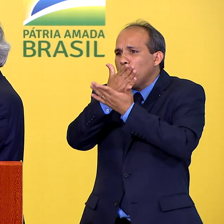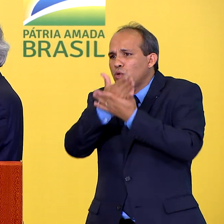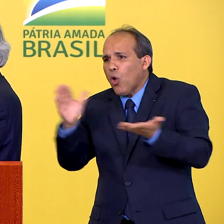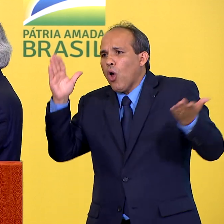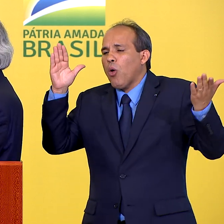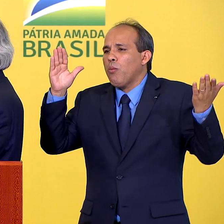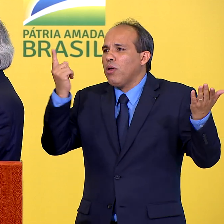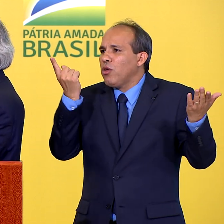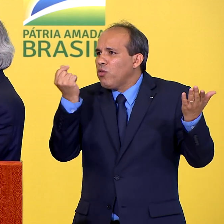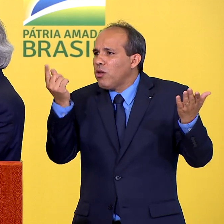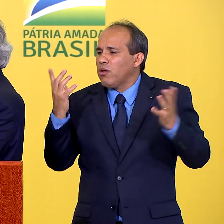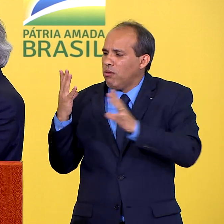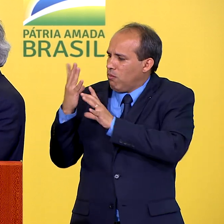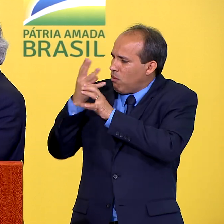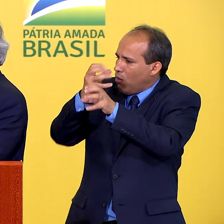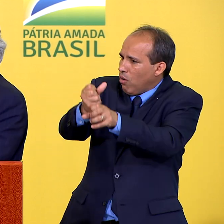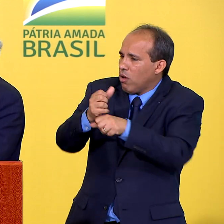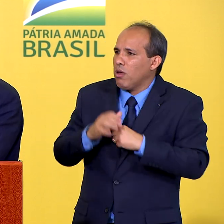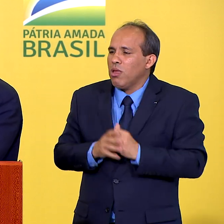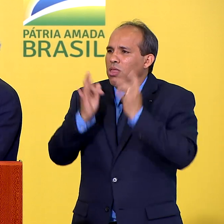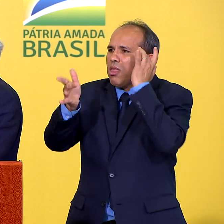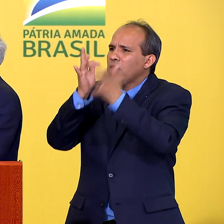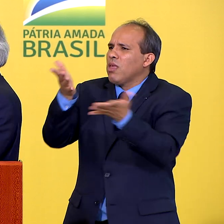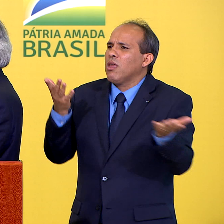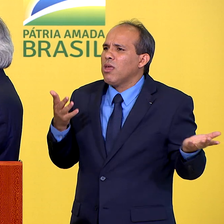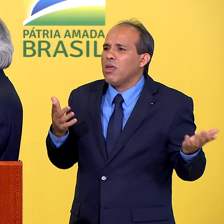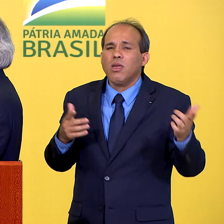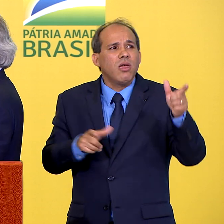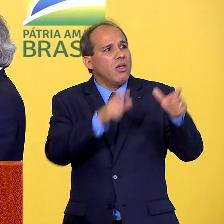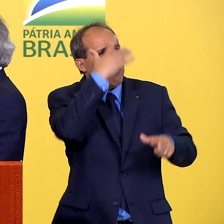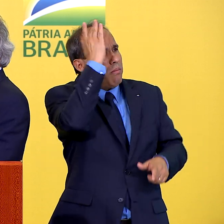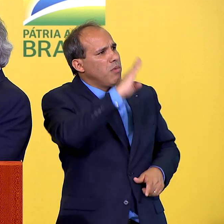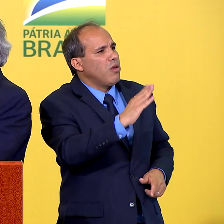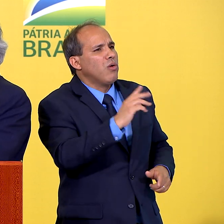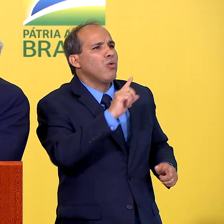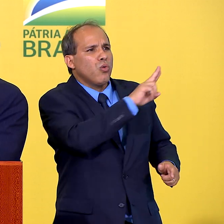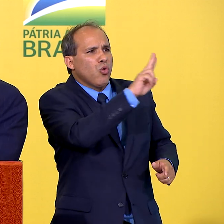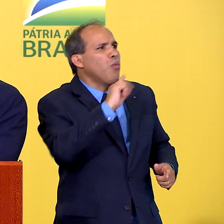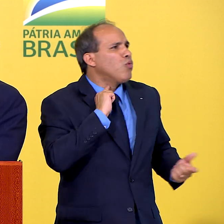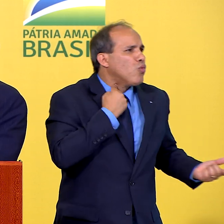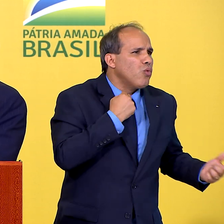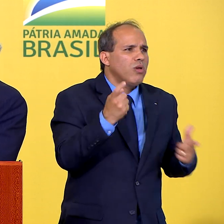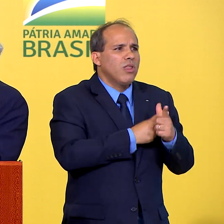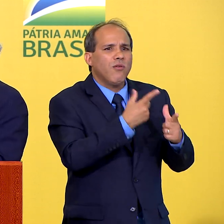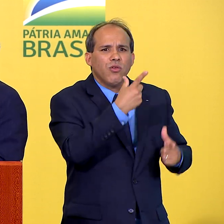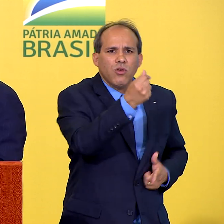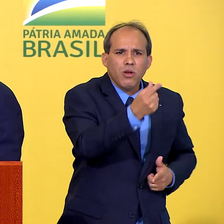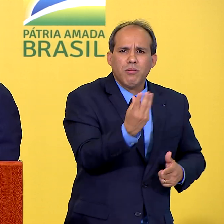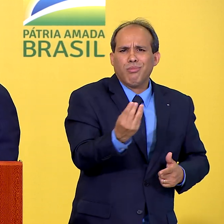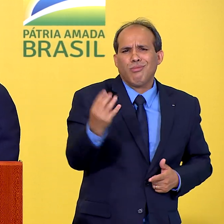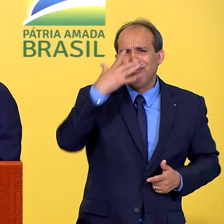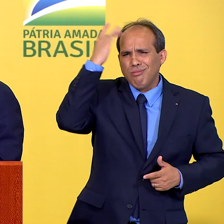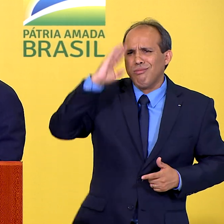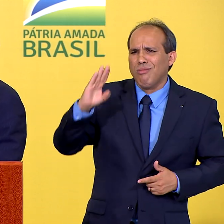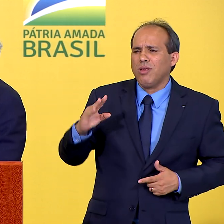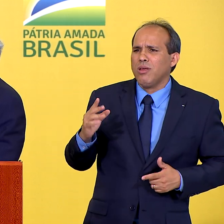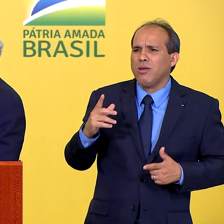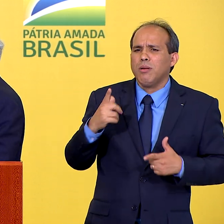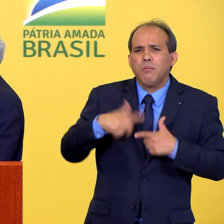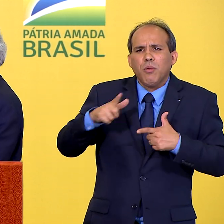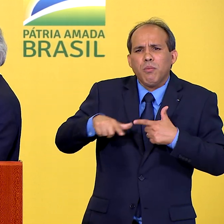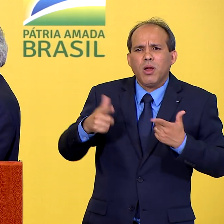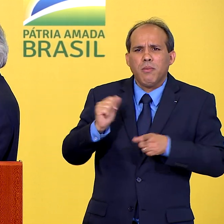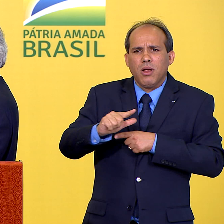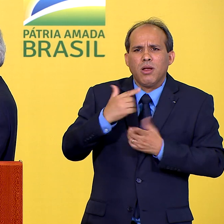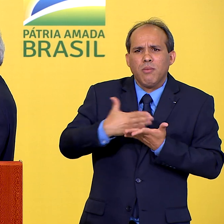caixa que vai acumulando lá. E, de um lado, os brasileiros todos negativados, devendo dinheiro, milhares de brasileiros numa situação de crédito